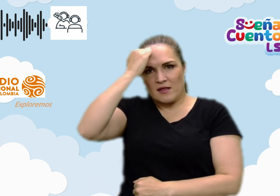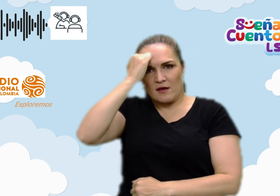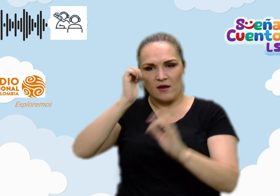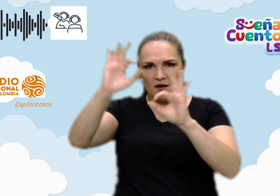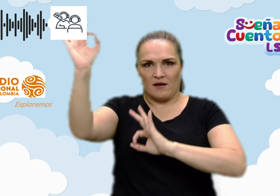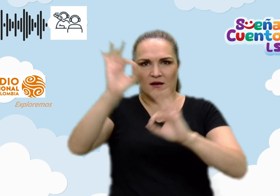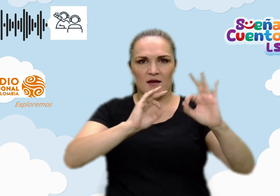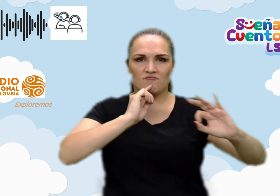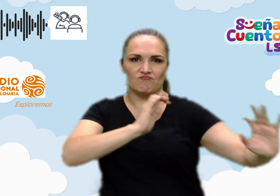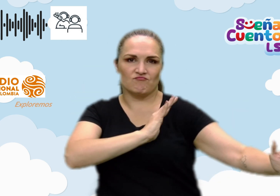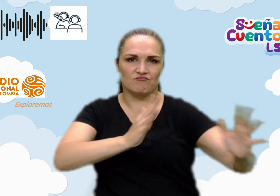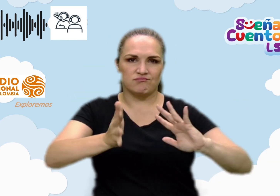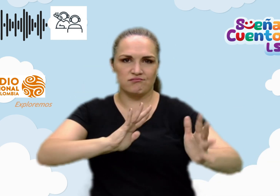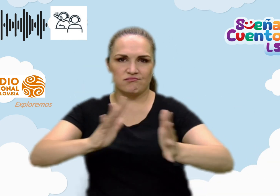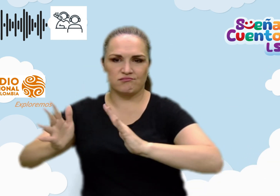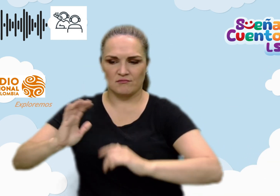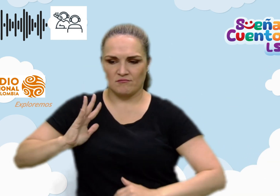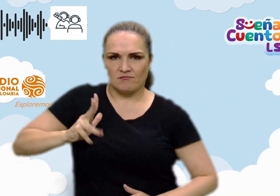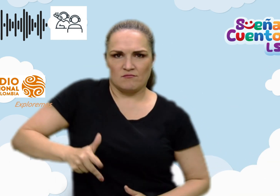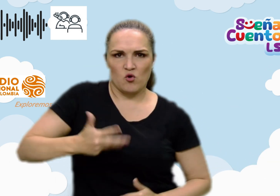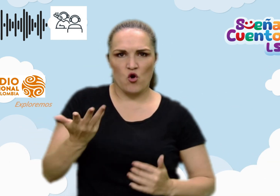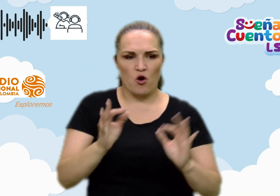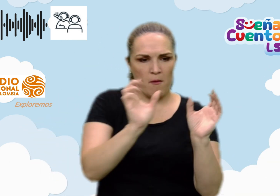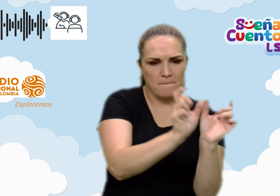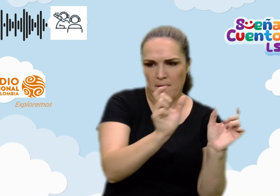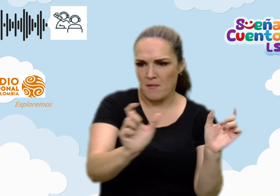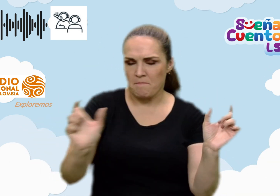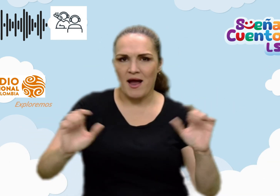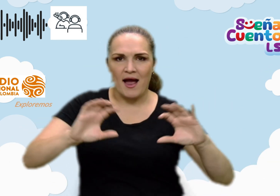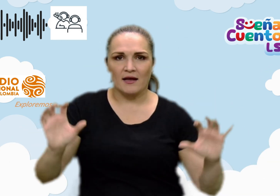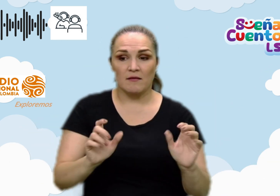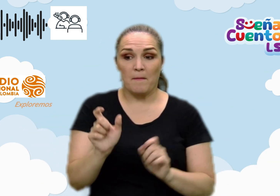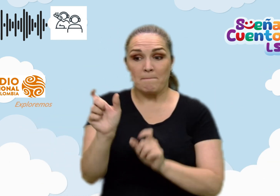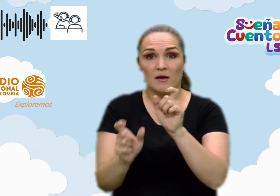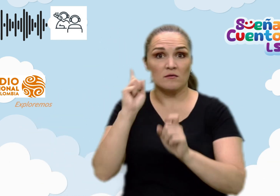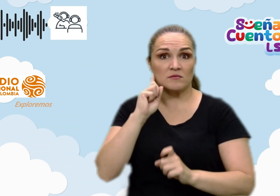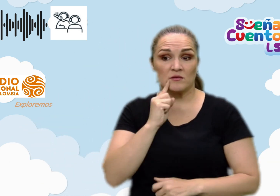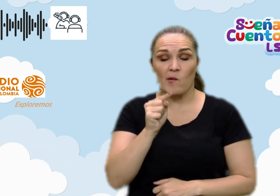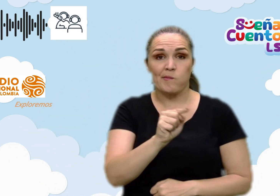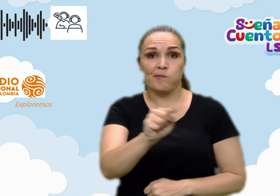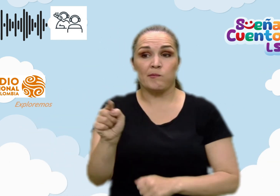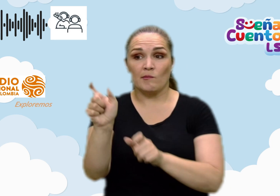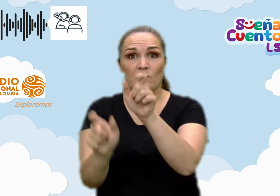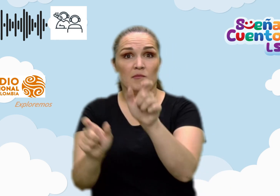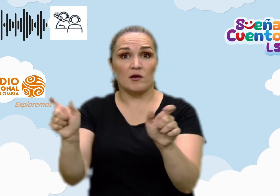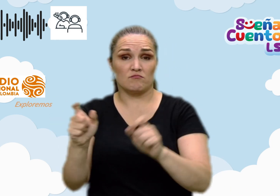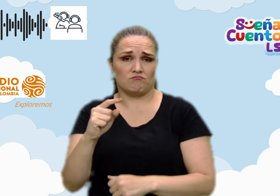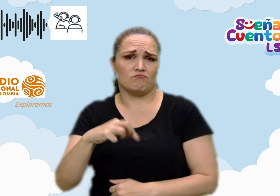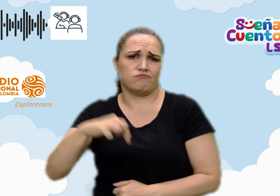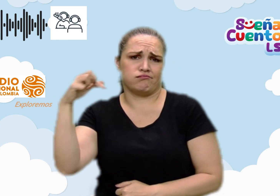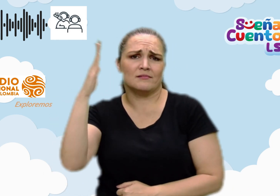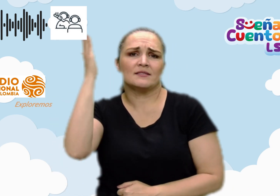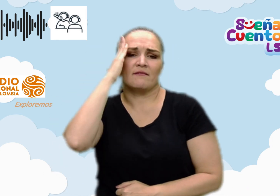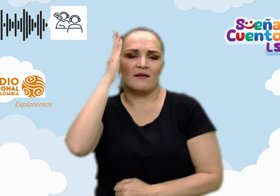parte pedagógica, la estructura de la narración, la estructura de la actividad, y las personas sordas que están allí